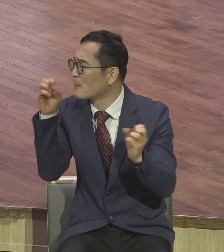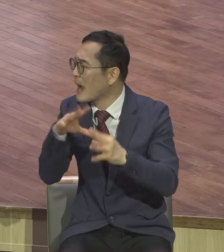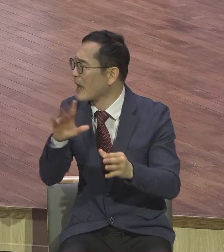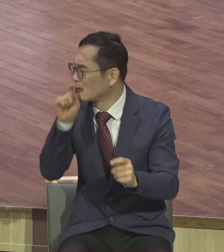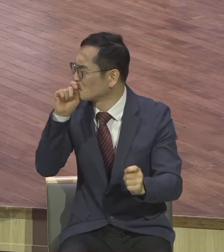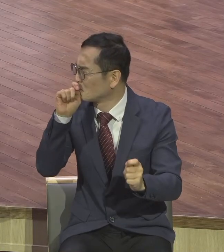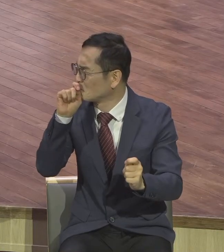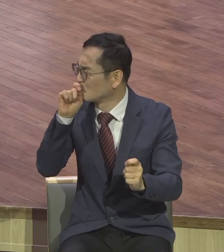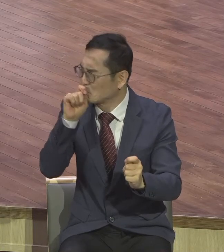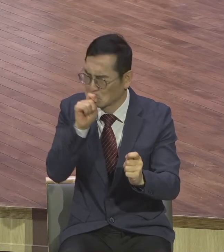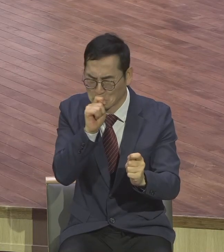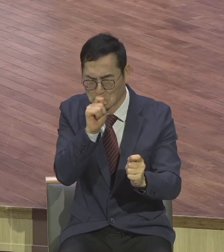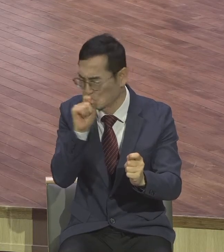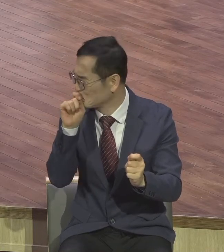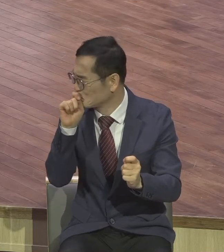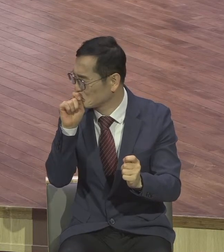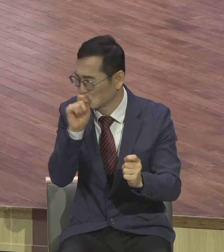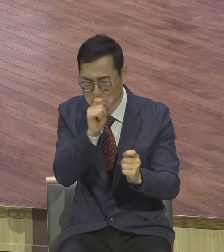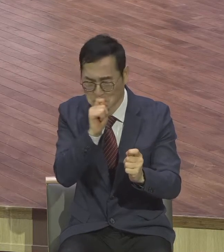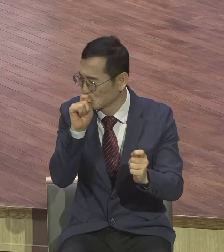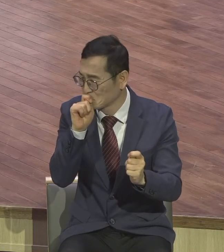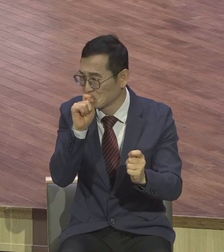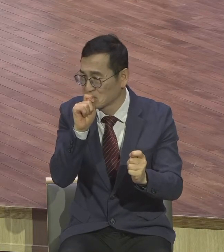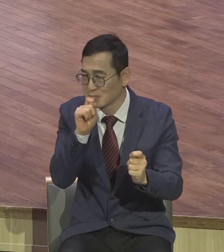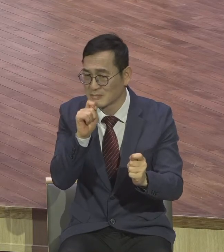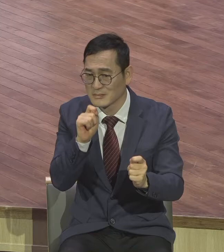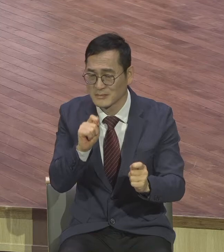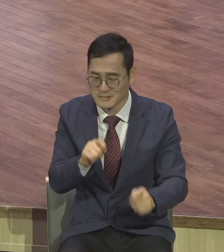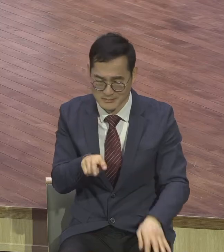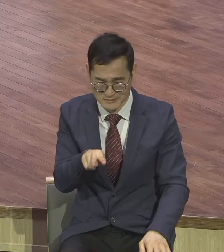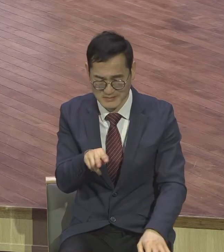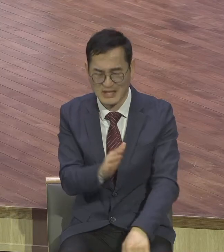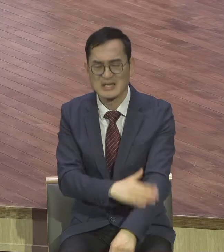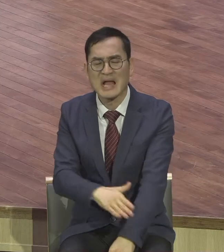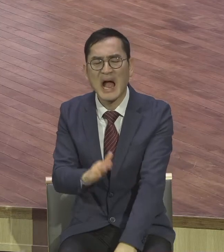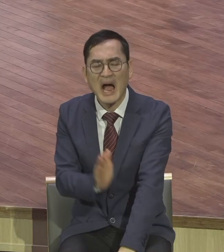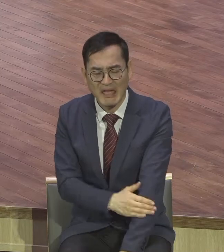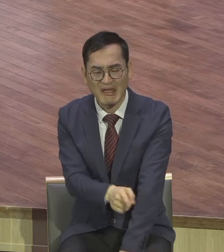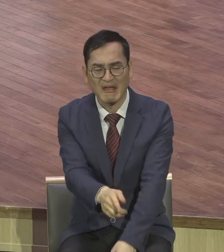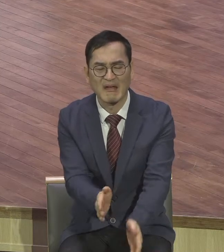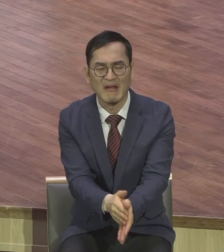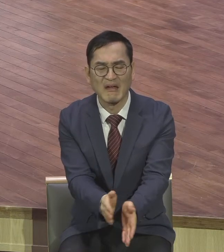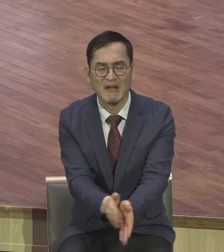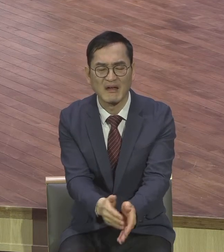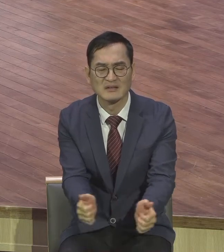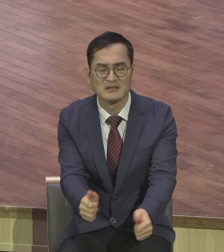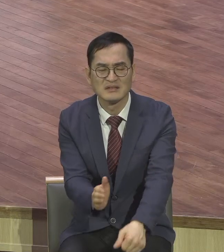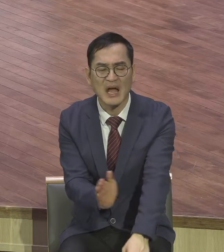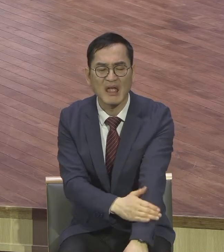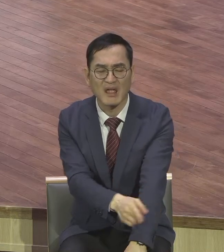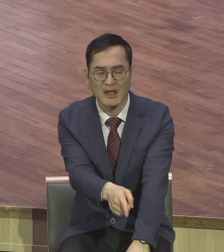며칠 동안 두꺼만 잘한다 잘해 매운 게 다니면서